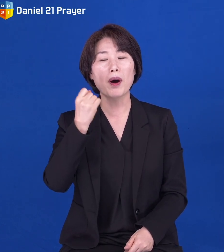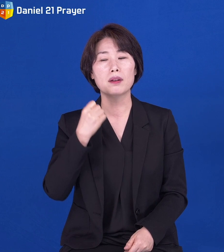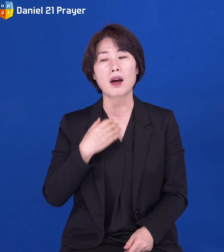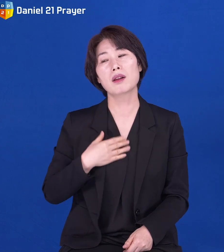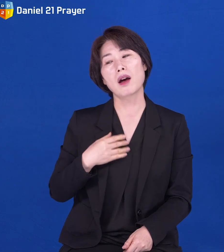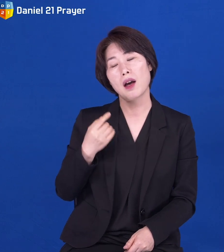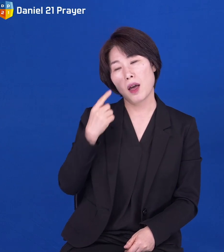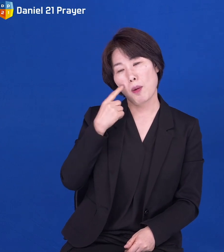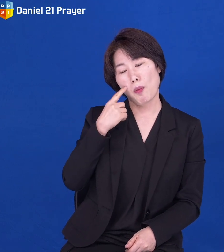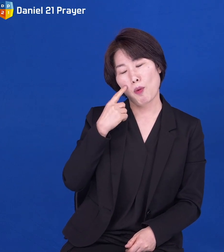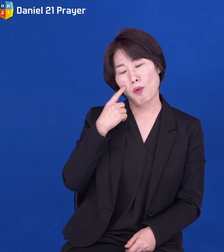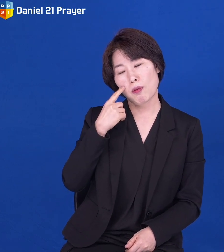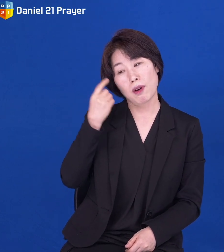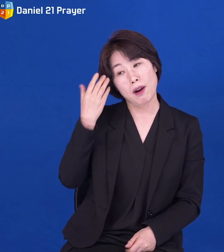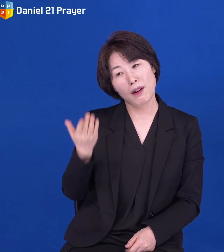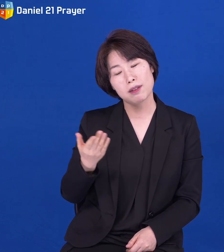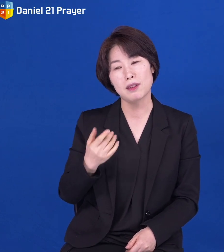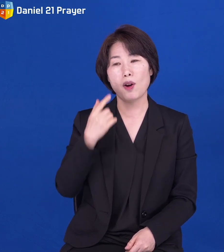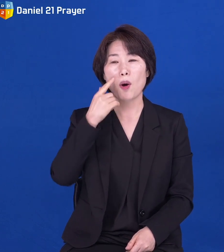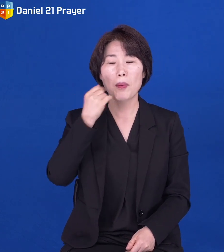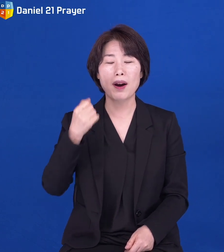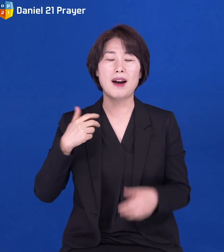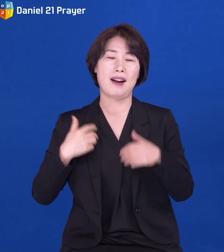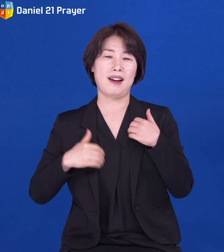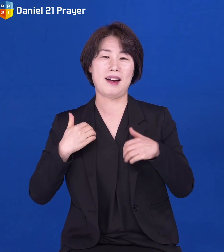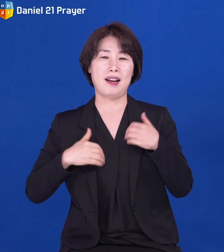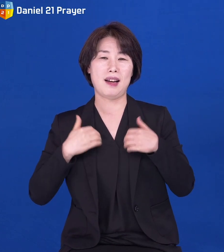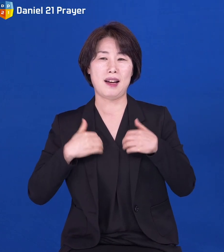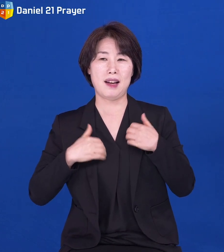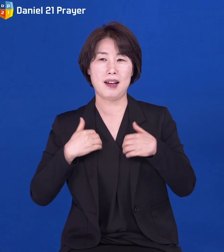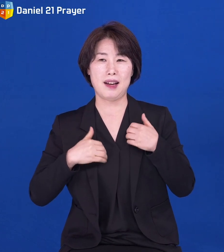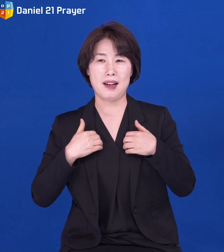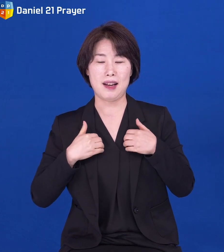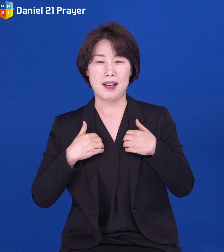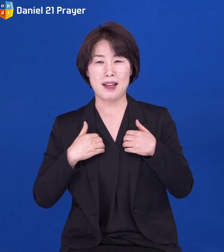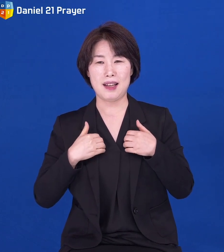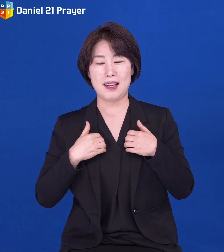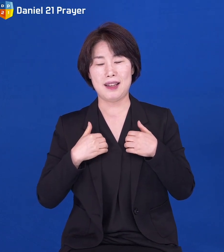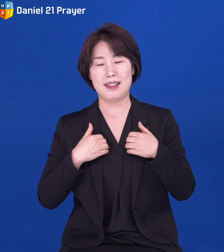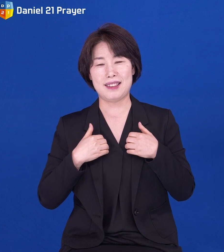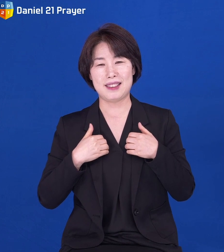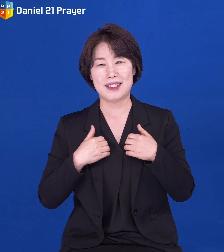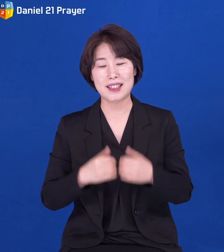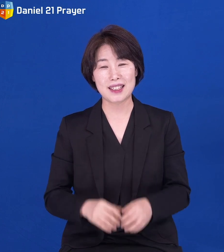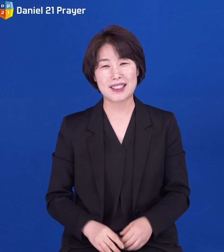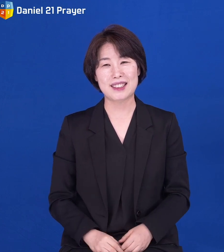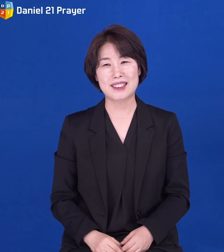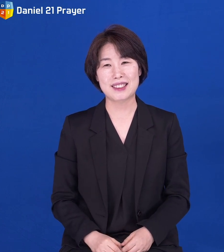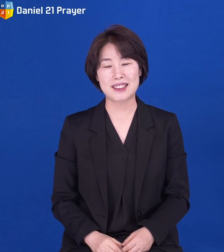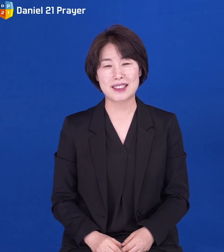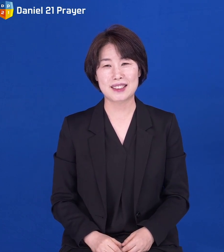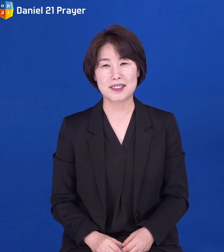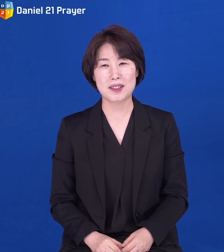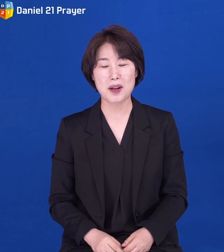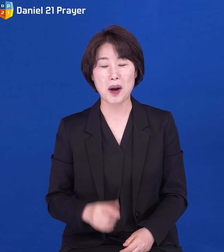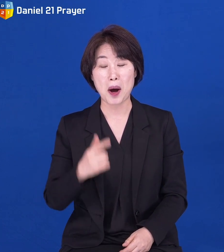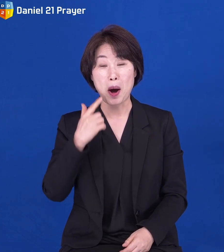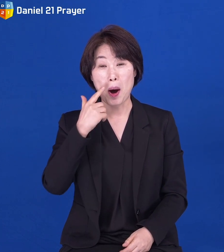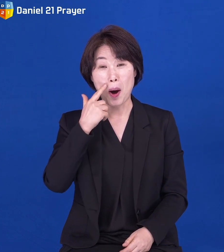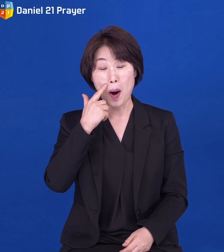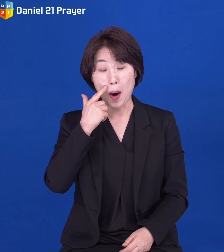너무 기뻐하면서 저희 엄마는 어렸을 때부터 이제 손잡고 맨날 나왔으니까 제가 이제 방송에 나오면 얼마나 좋겠어요, 저희